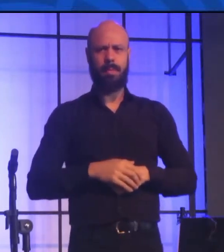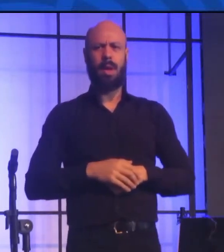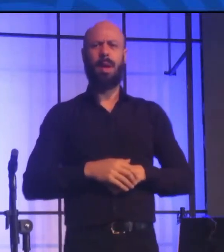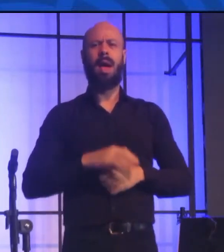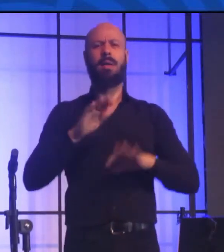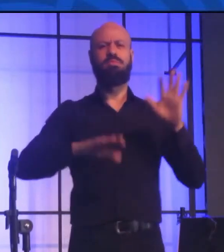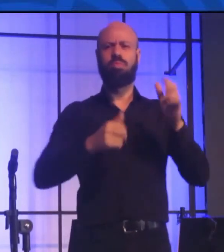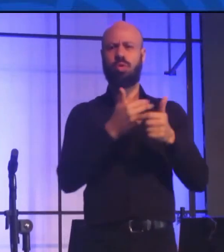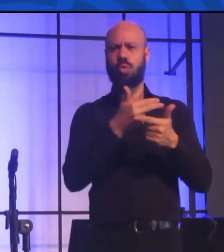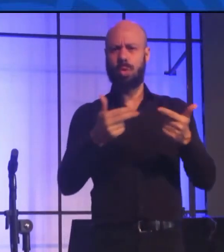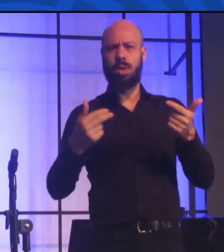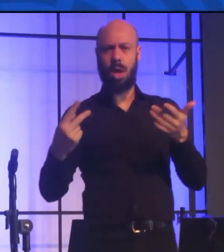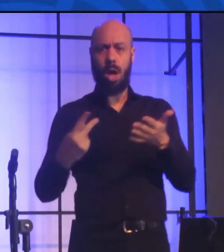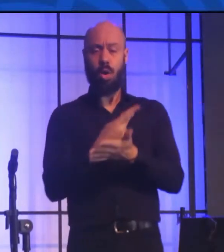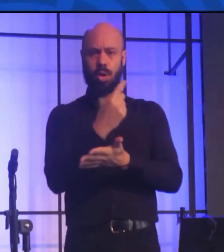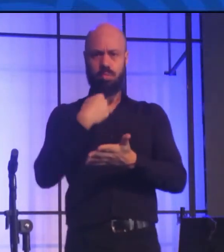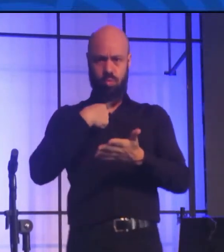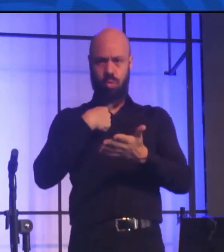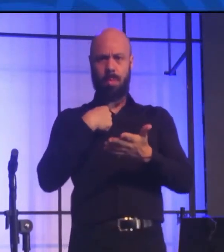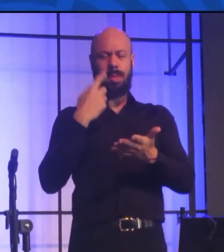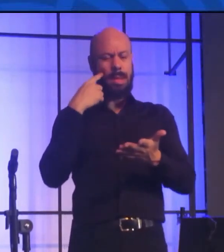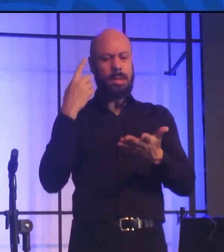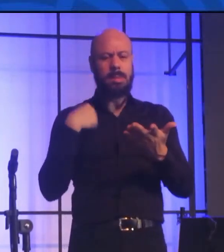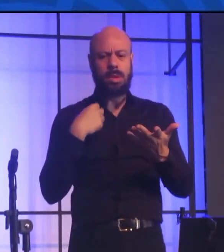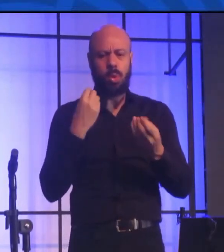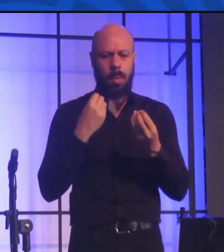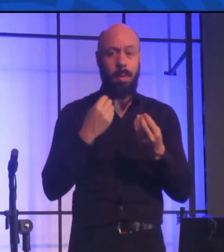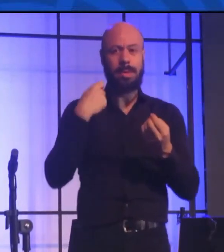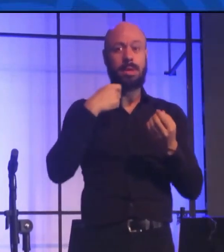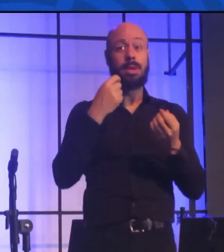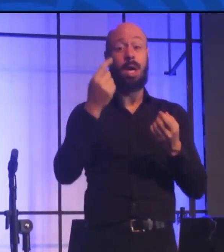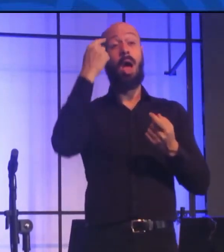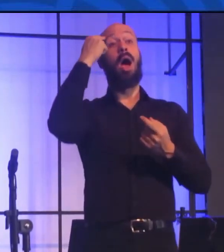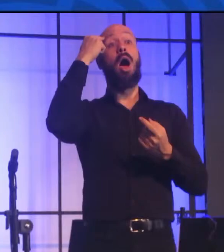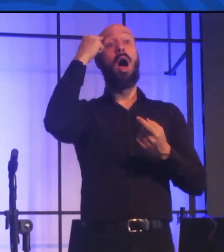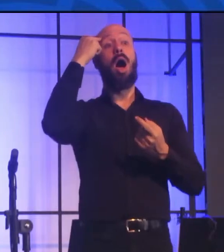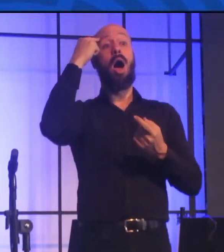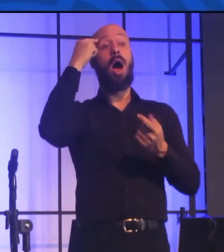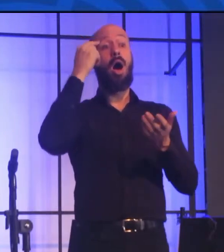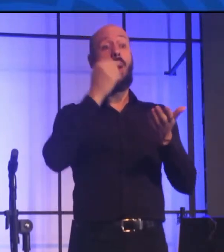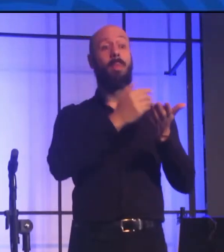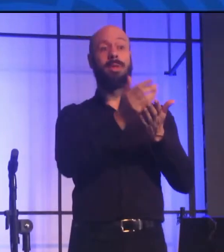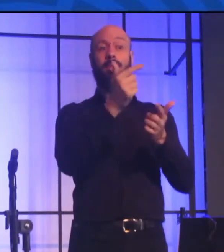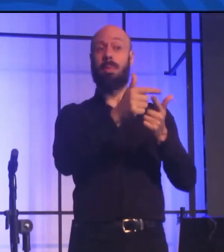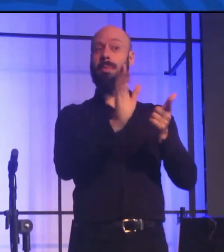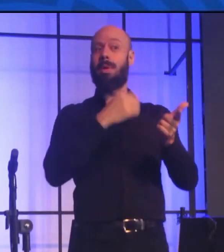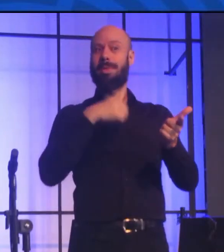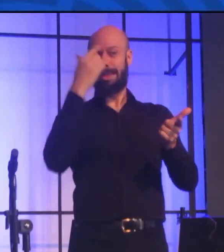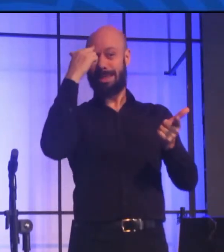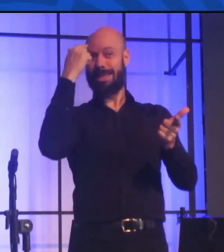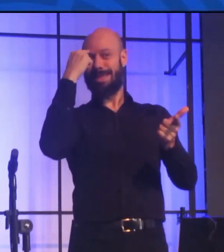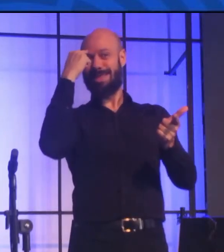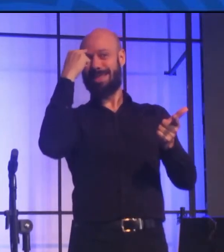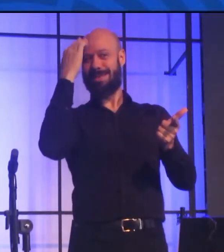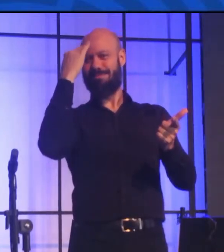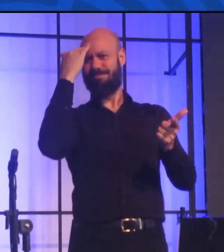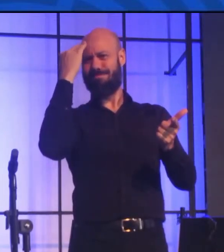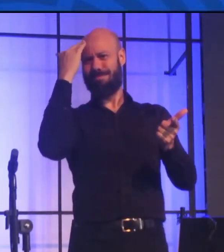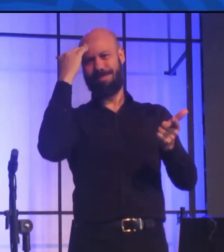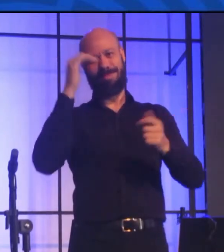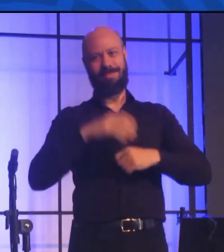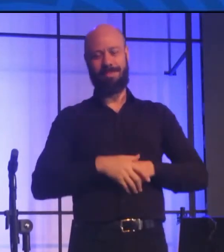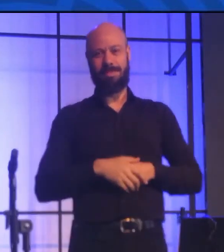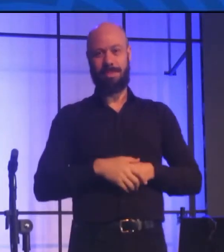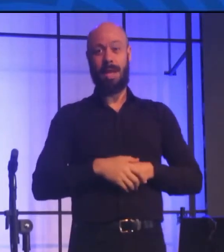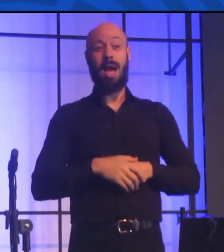vidas, porque quase sempre a maioria das coisas com as quais que você vai se deparar começa